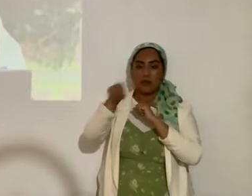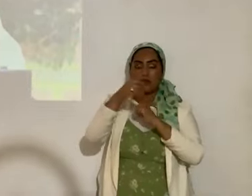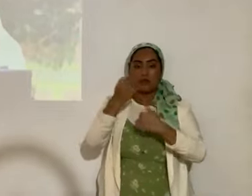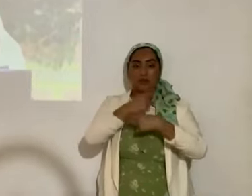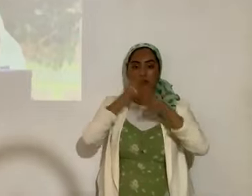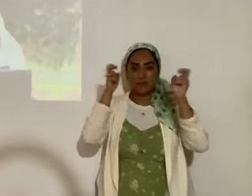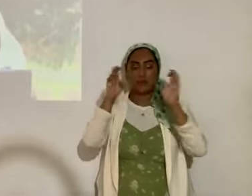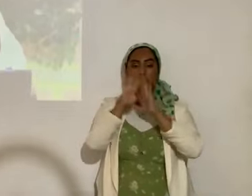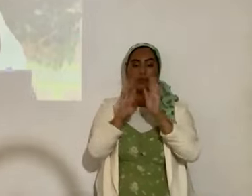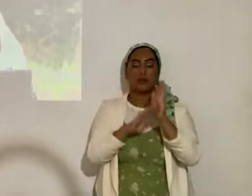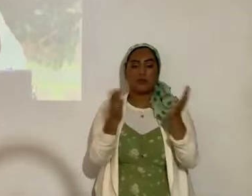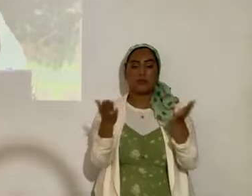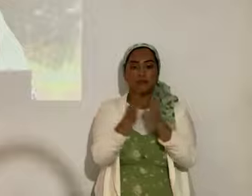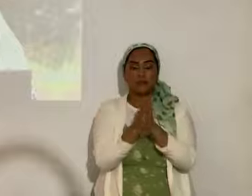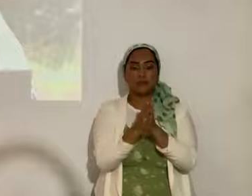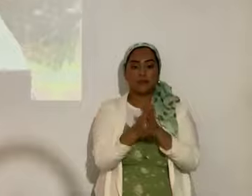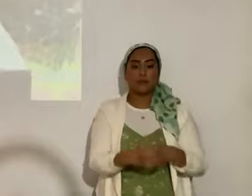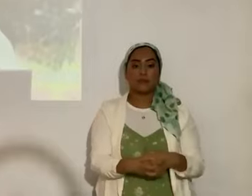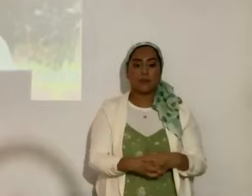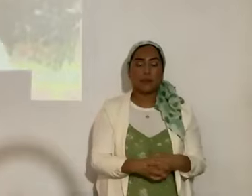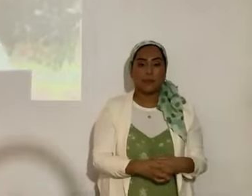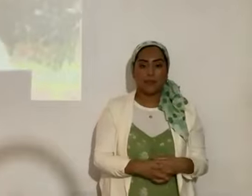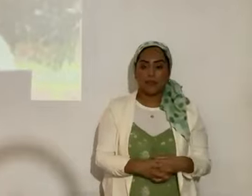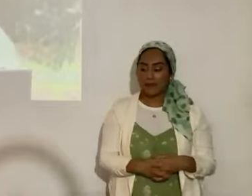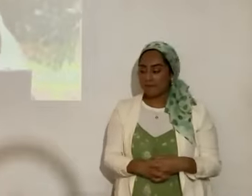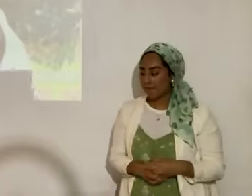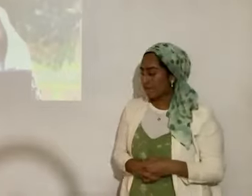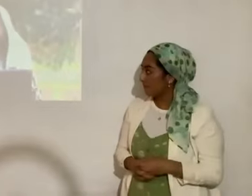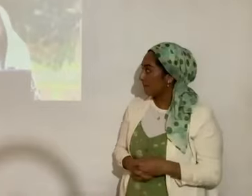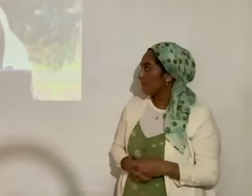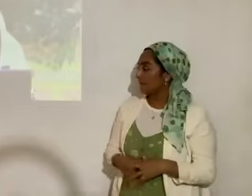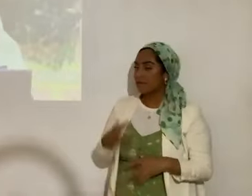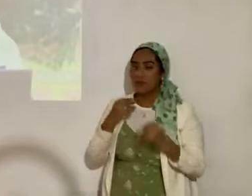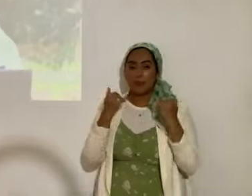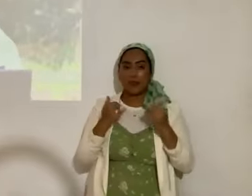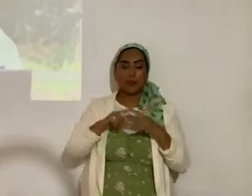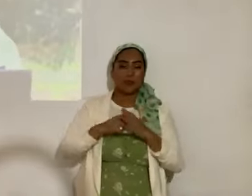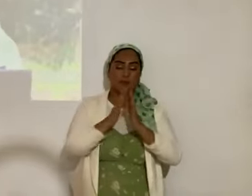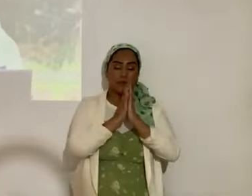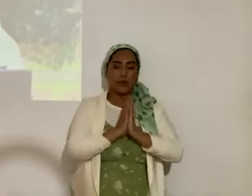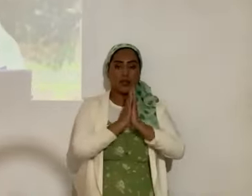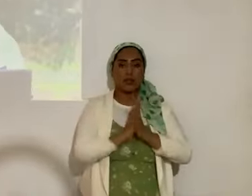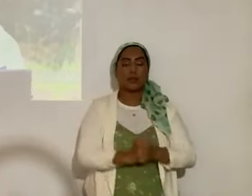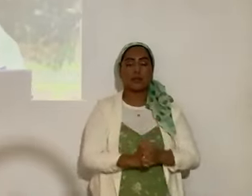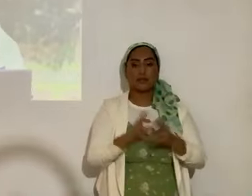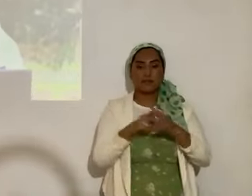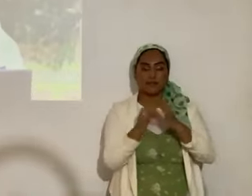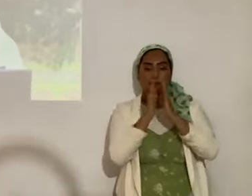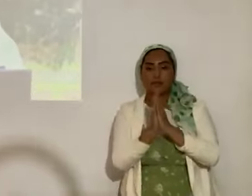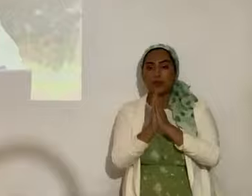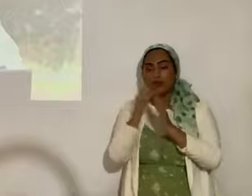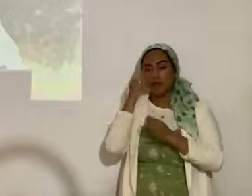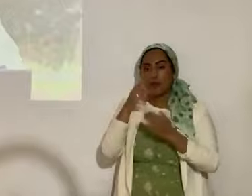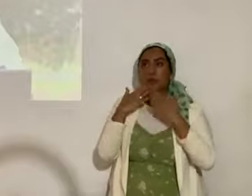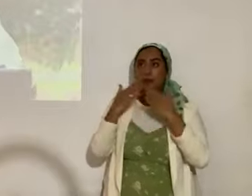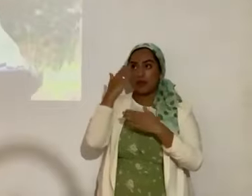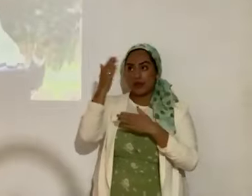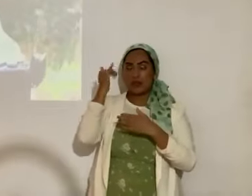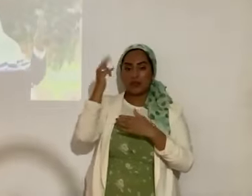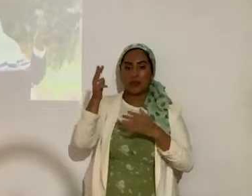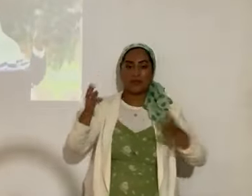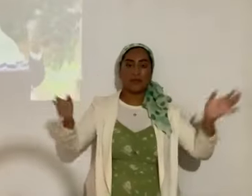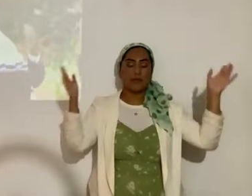guarden su Biblia hermanos guarden su Biblia y vamos a hacer una oración vamos a hacer una tefila para dar gracias